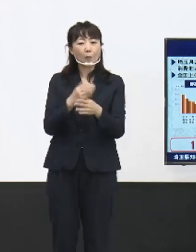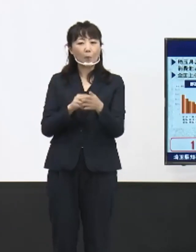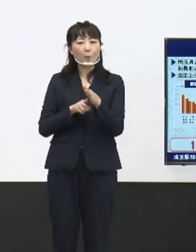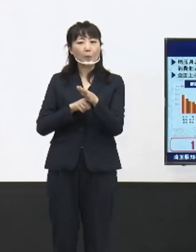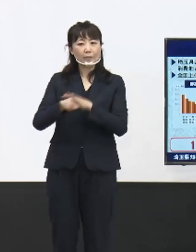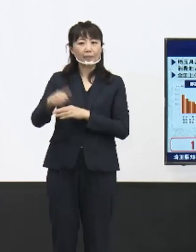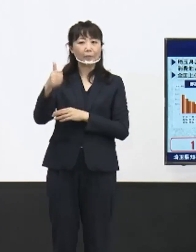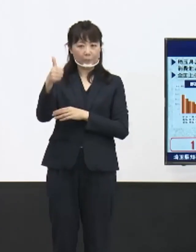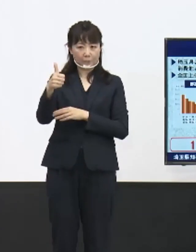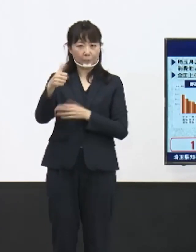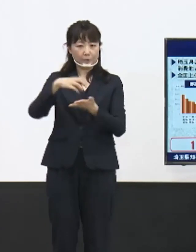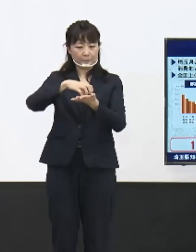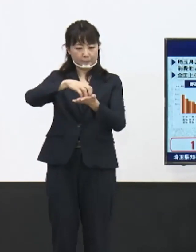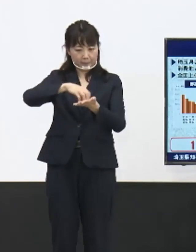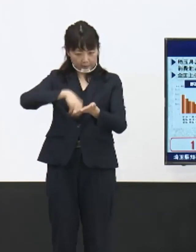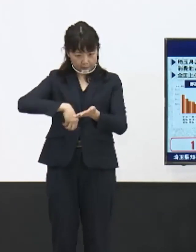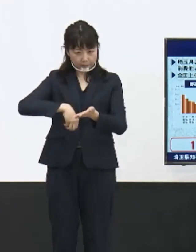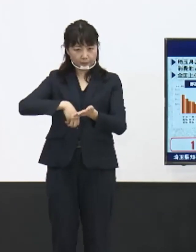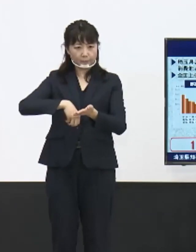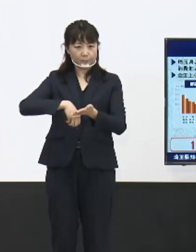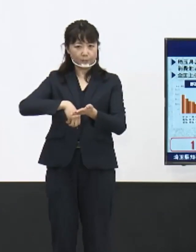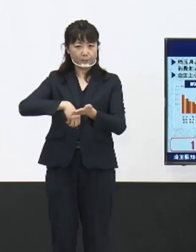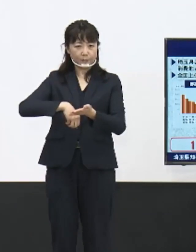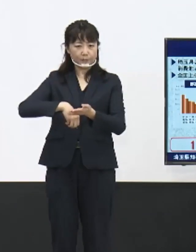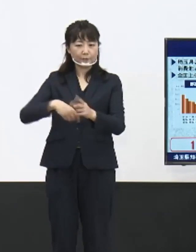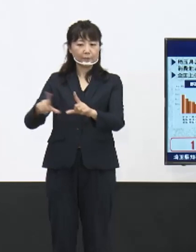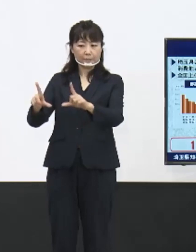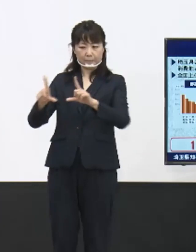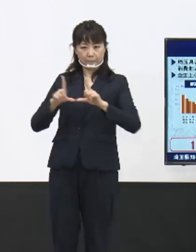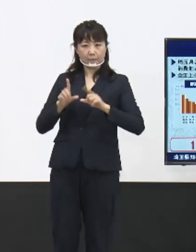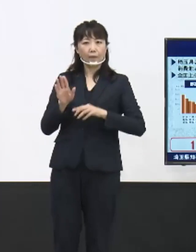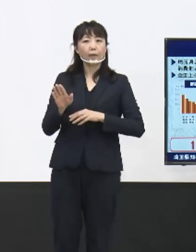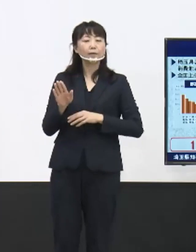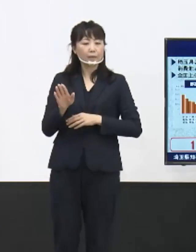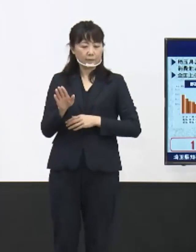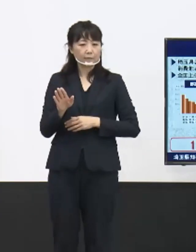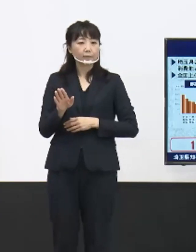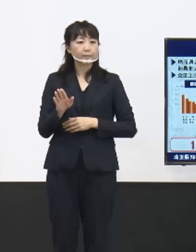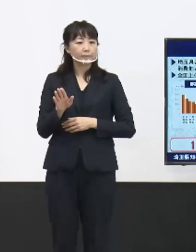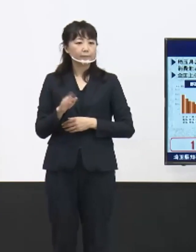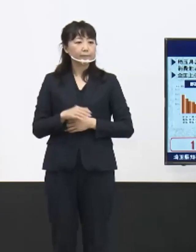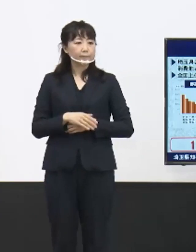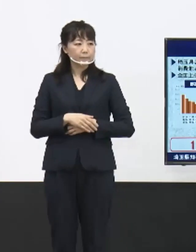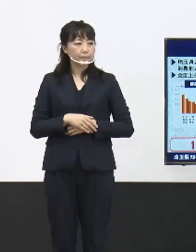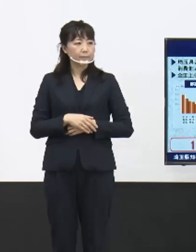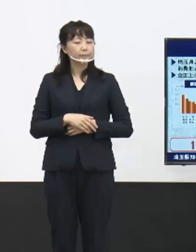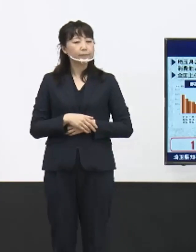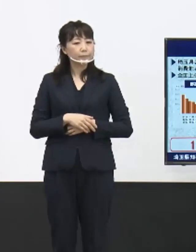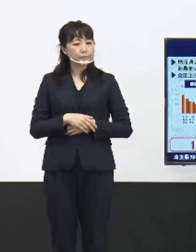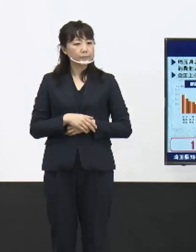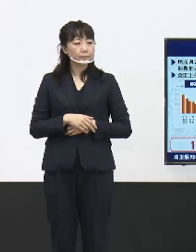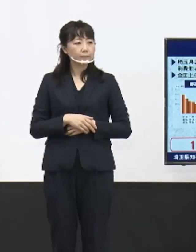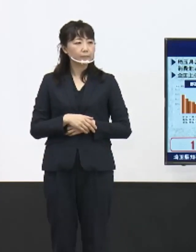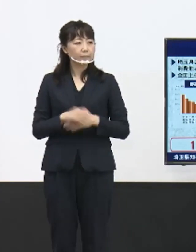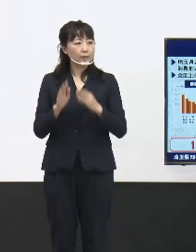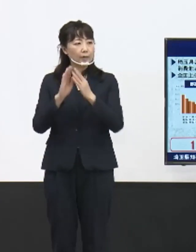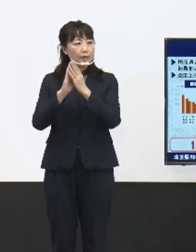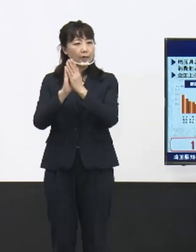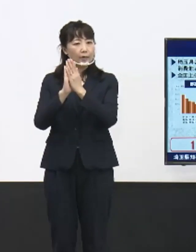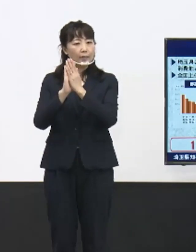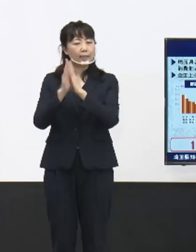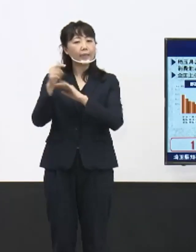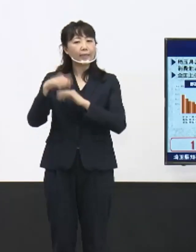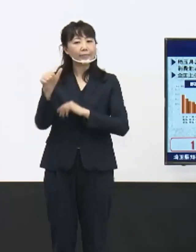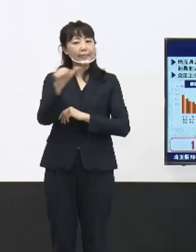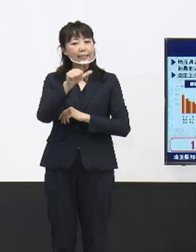辞任をするということです表明しました。で枝野氏は県内第5選挙区選出の国会議員